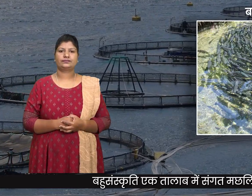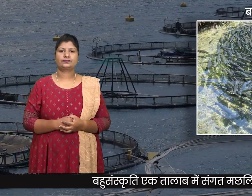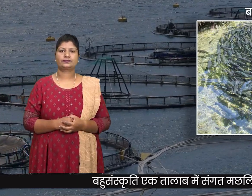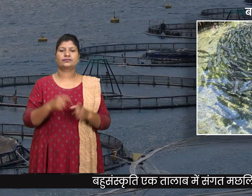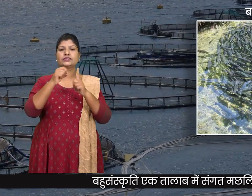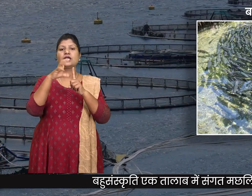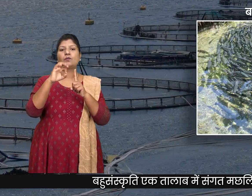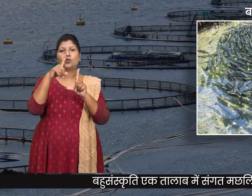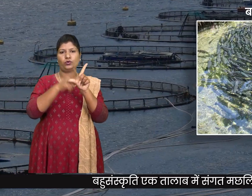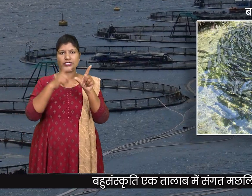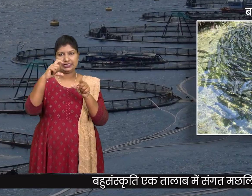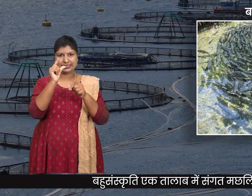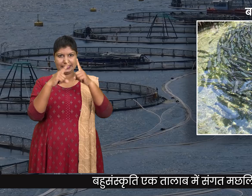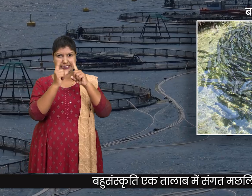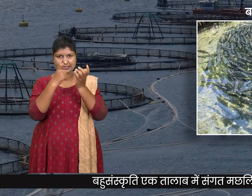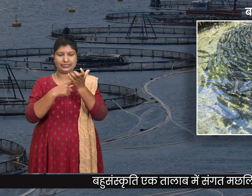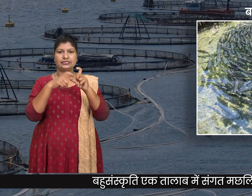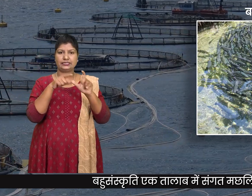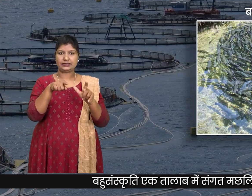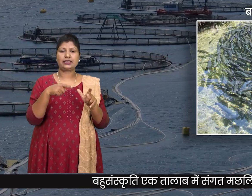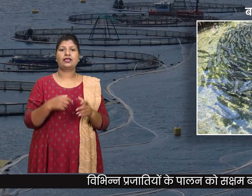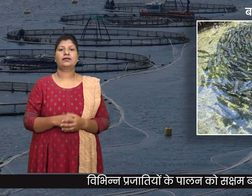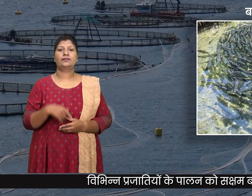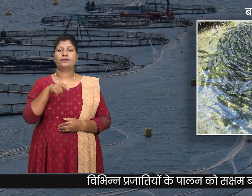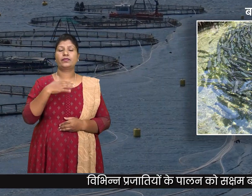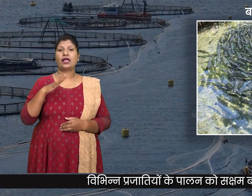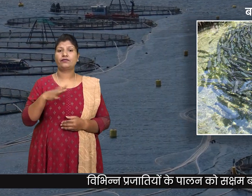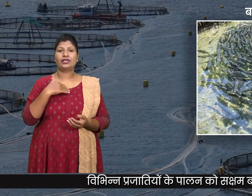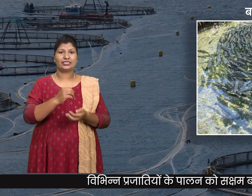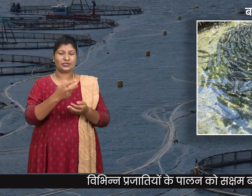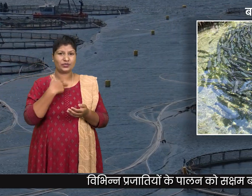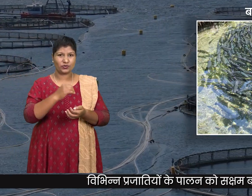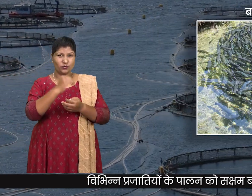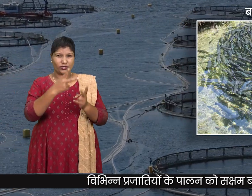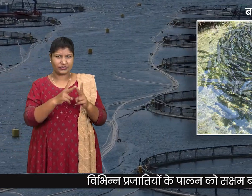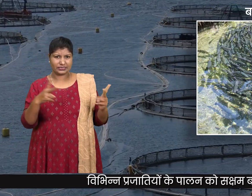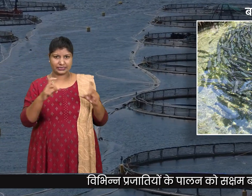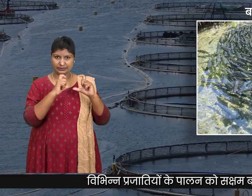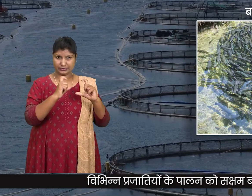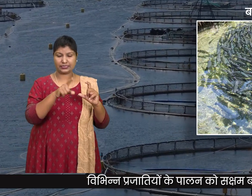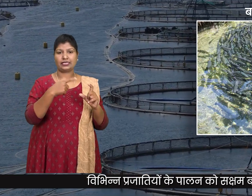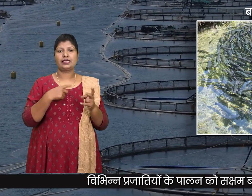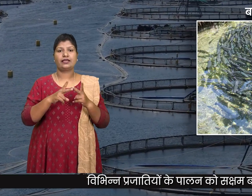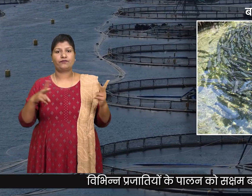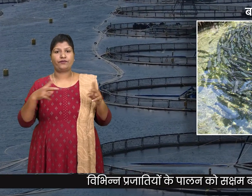बहुसंस्कृति एक तालाब में संगत मछलियों की विभिन्न प्रजातियों के पालन को सक्षम बनाती